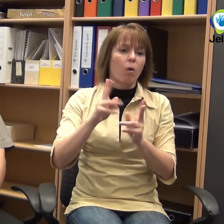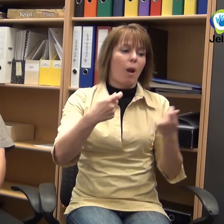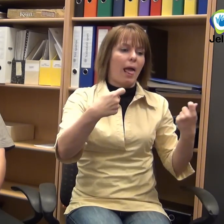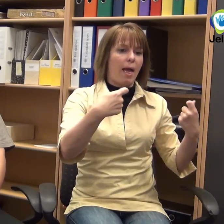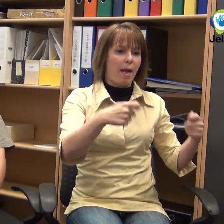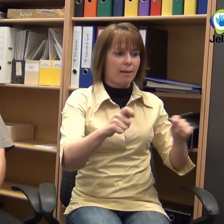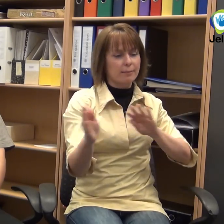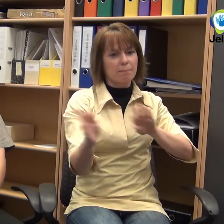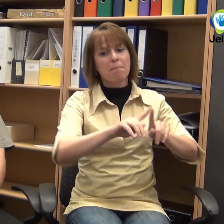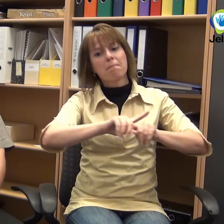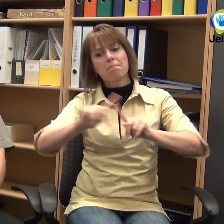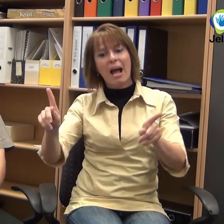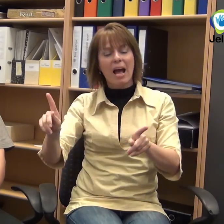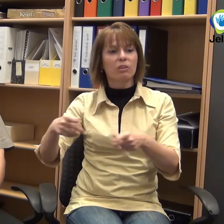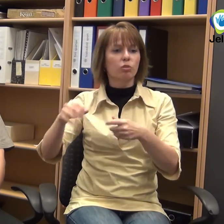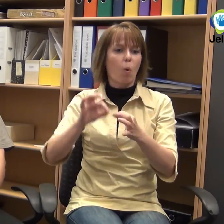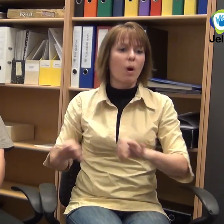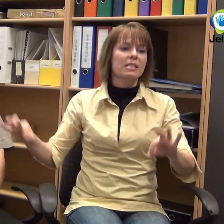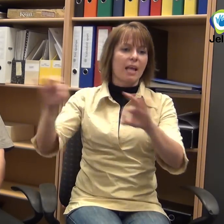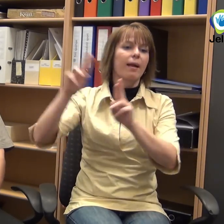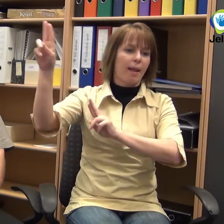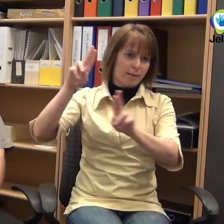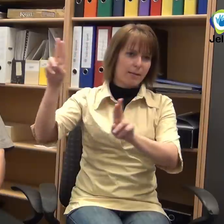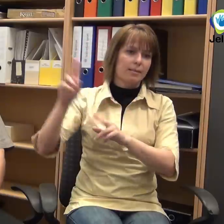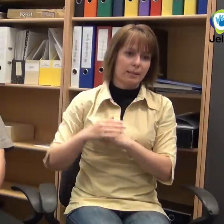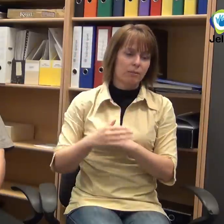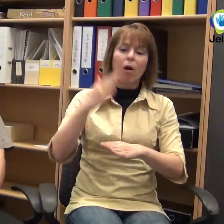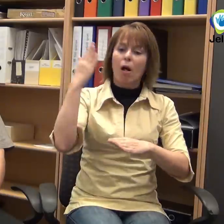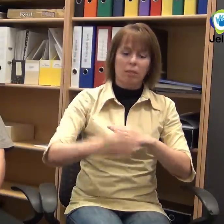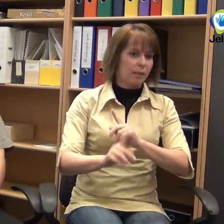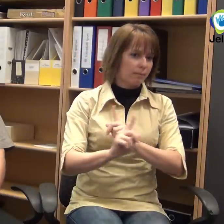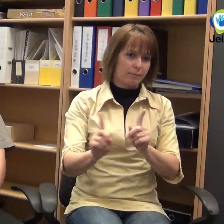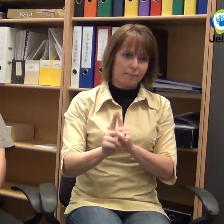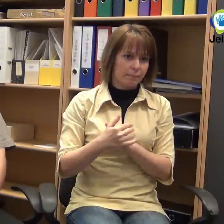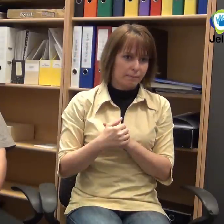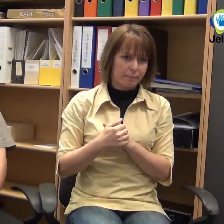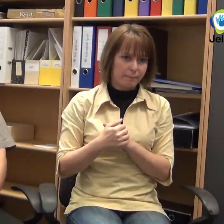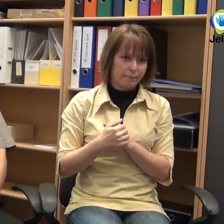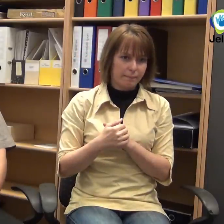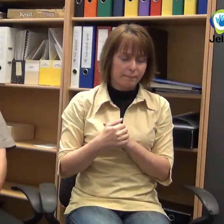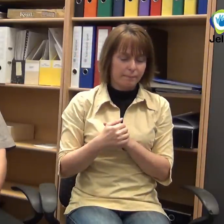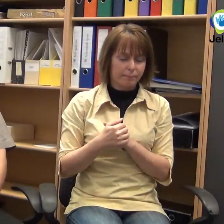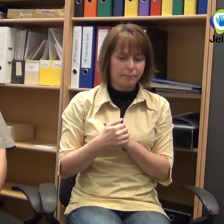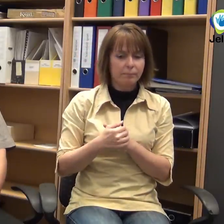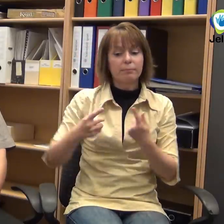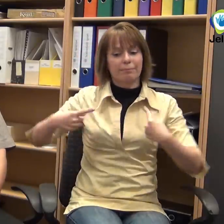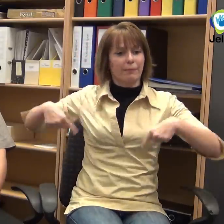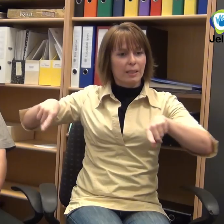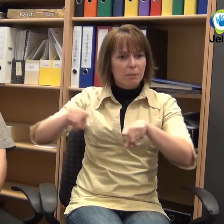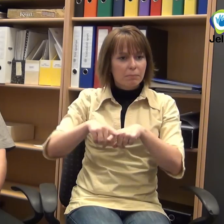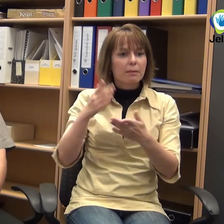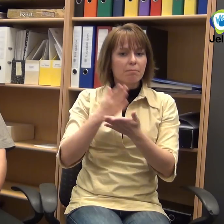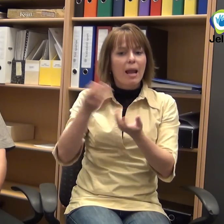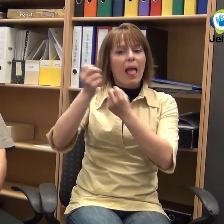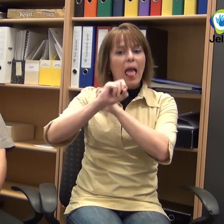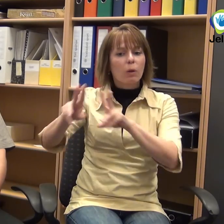esetleg más tagországoknak a jelentkezésével. mi elküldtünk